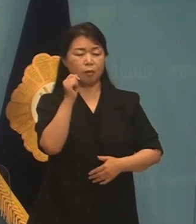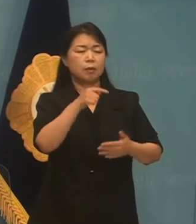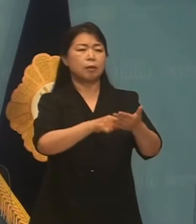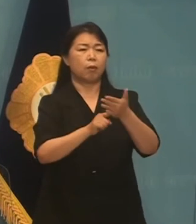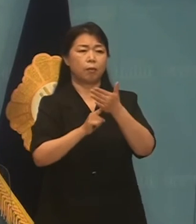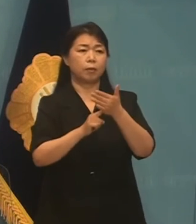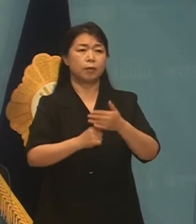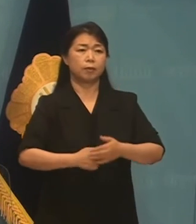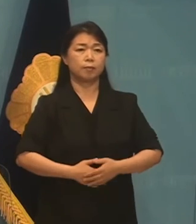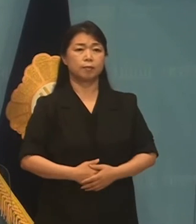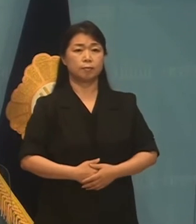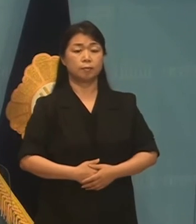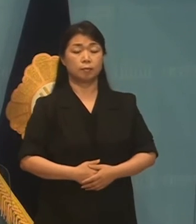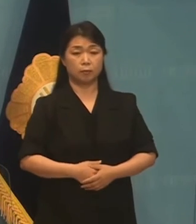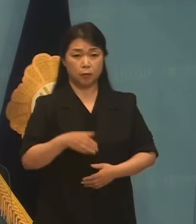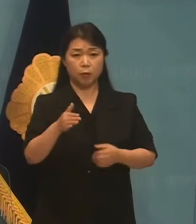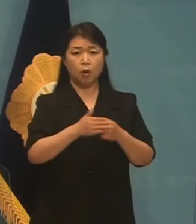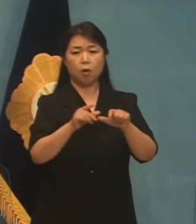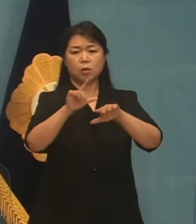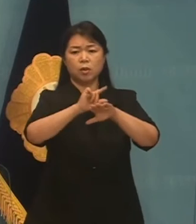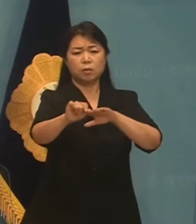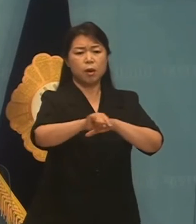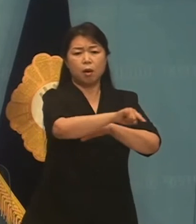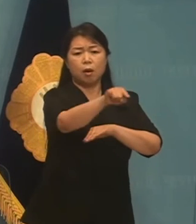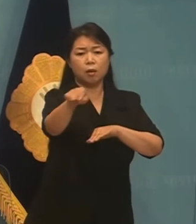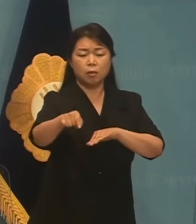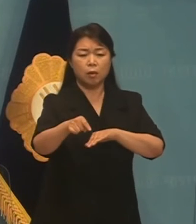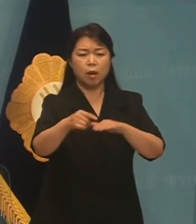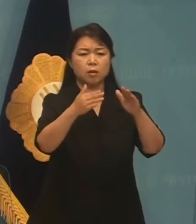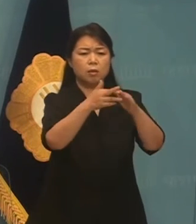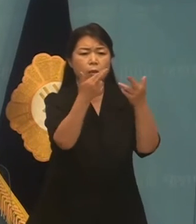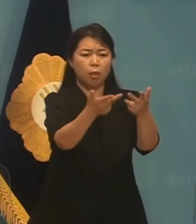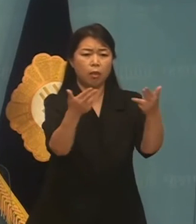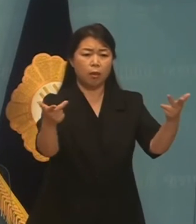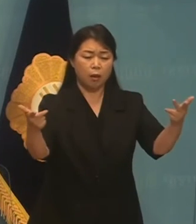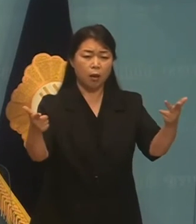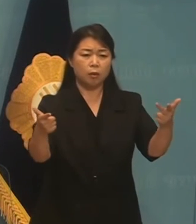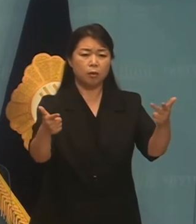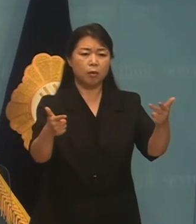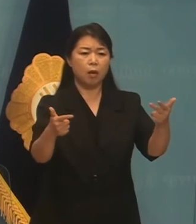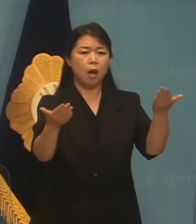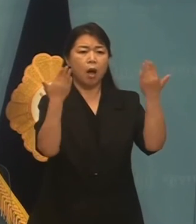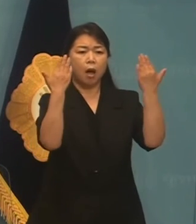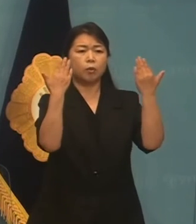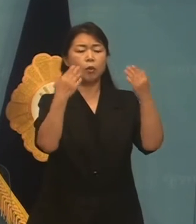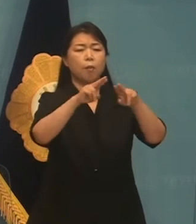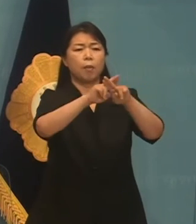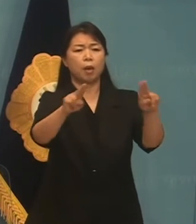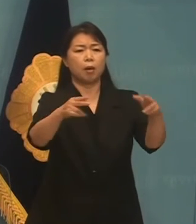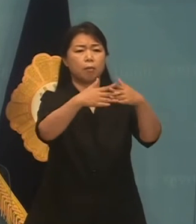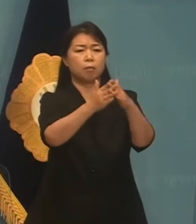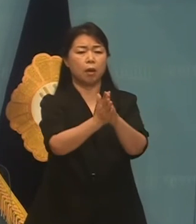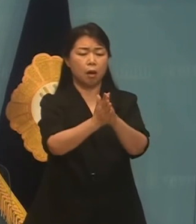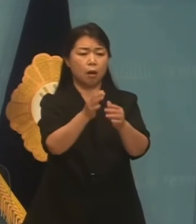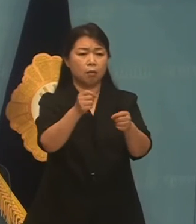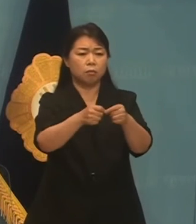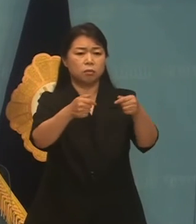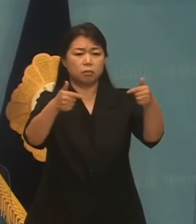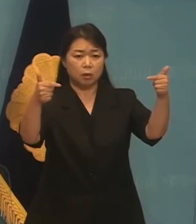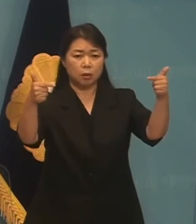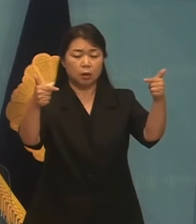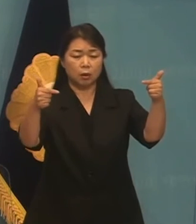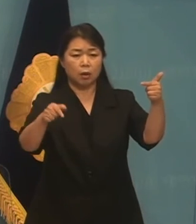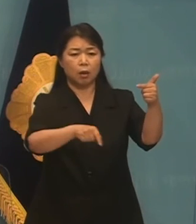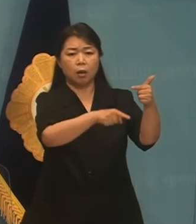수밖에 없습니다. 그러면서 지방에는 빈집과 폐교가 늘어나 지방 공동화